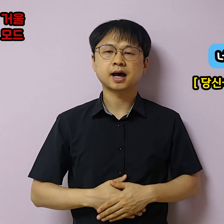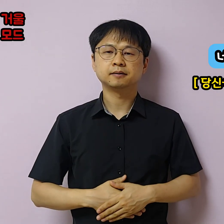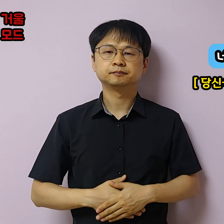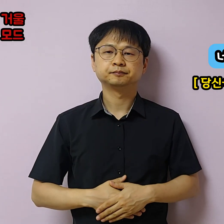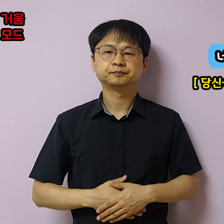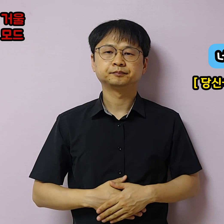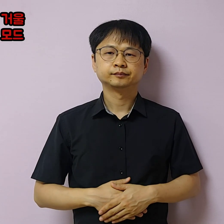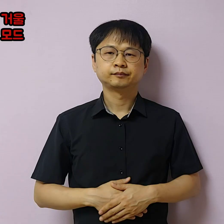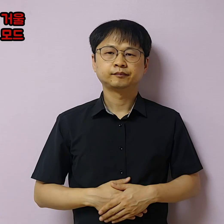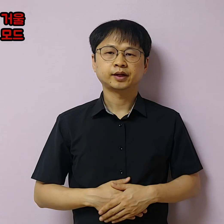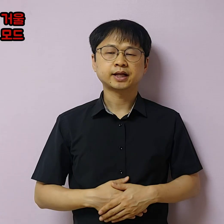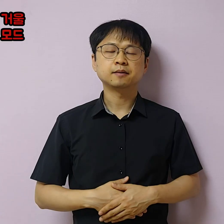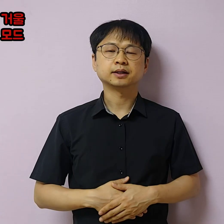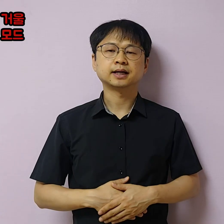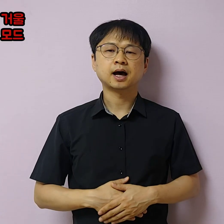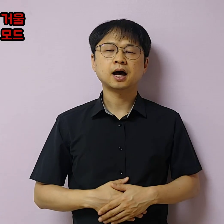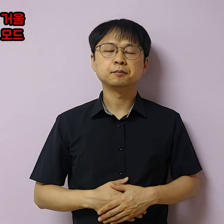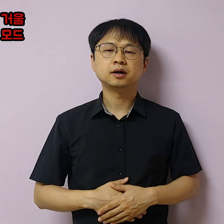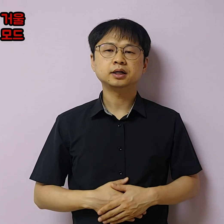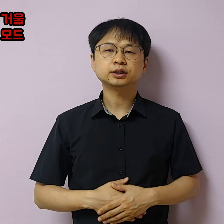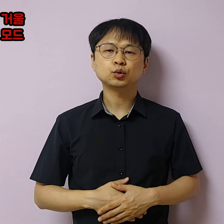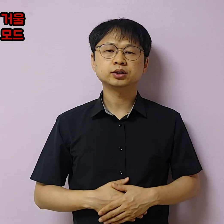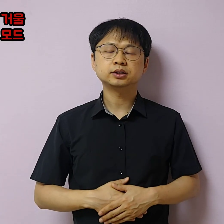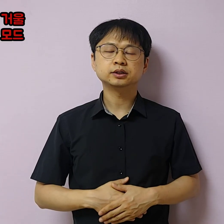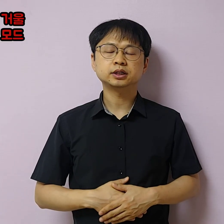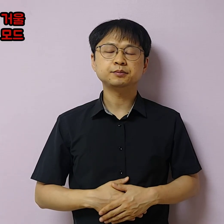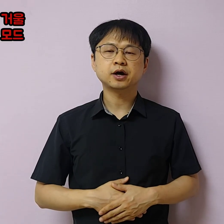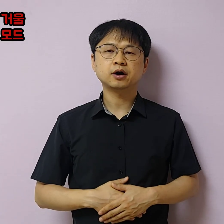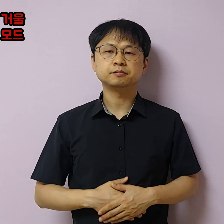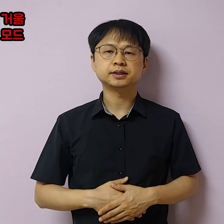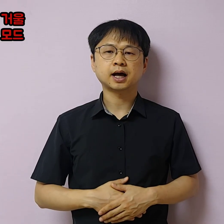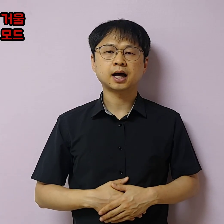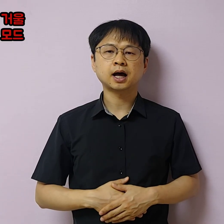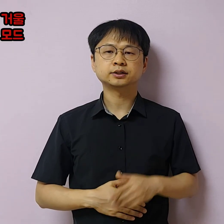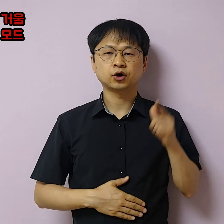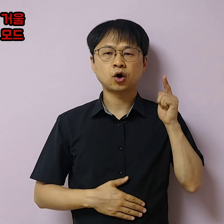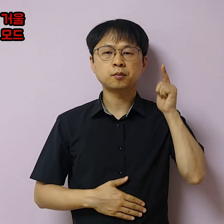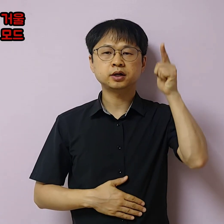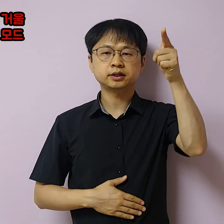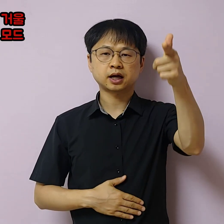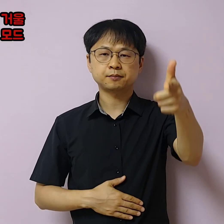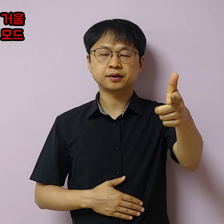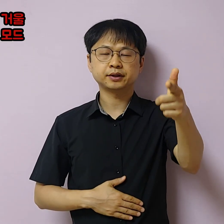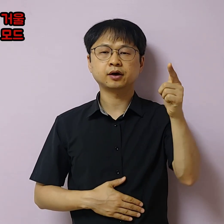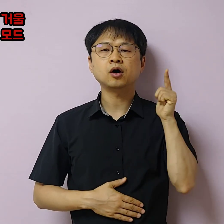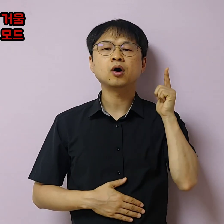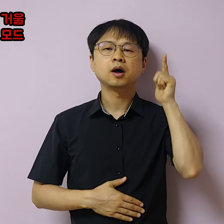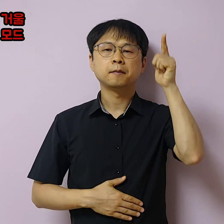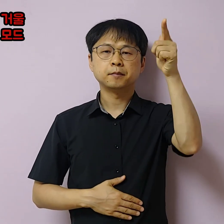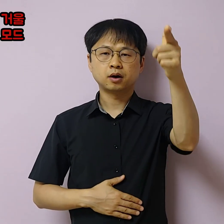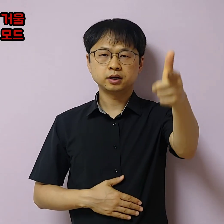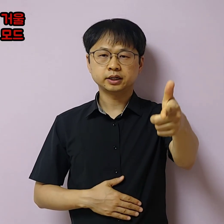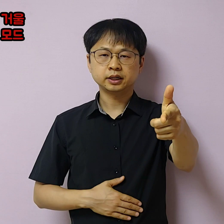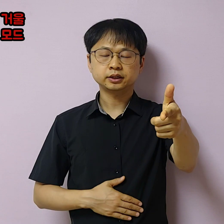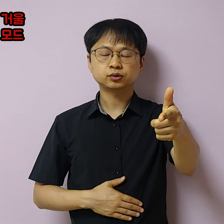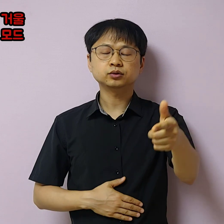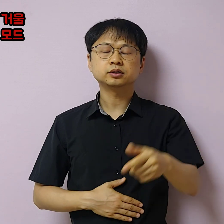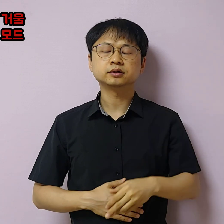됩니다. 네, 다음 가사 멀리 손을 흔들며 입니다. 저 멀리는 아까 배웠네요. 멀리 손을